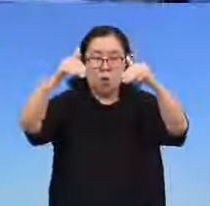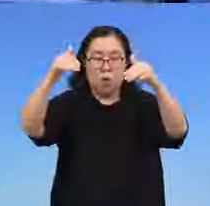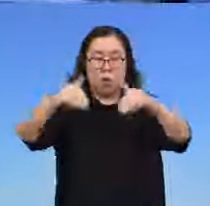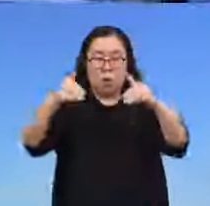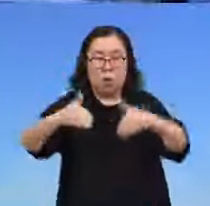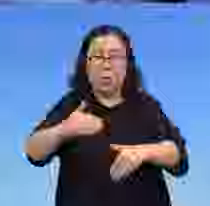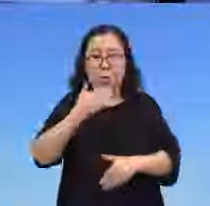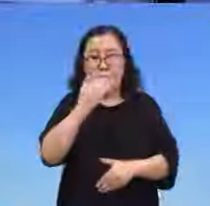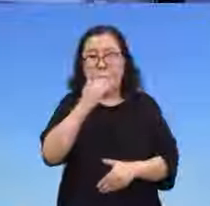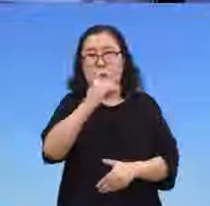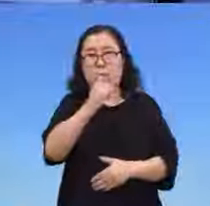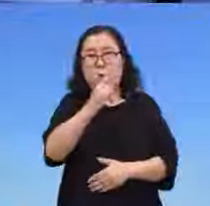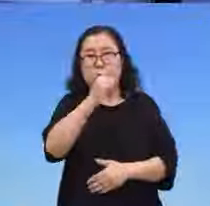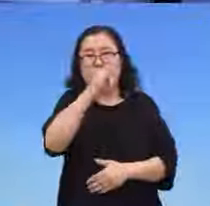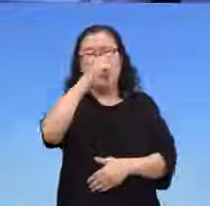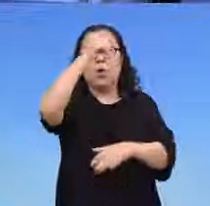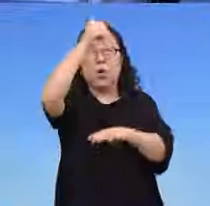찬양합니다.